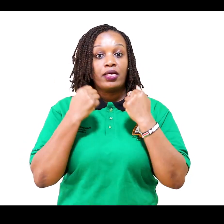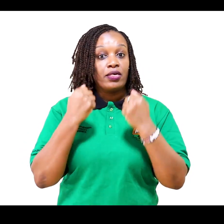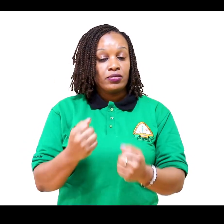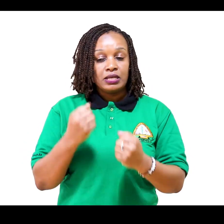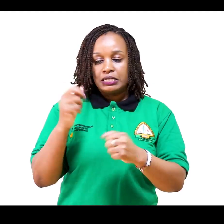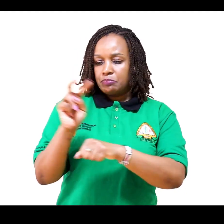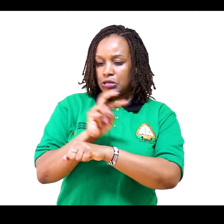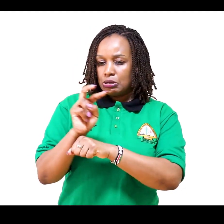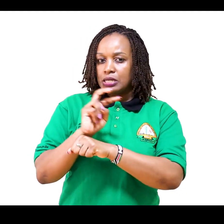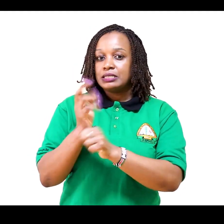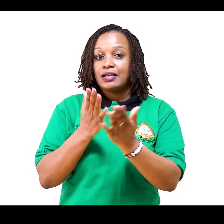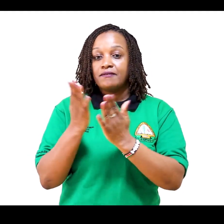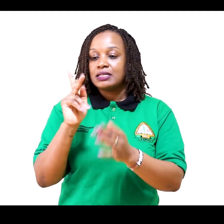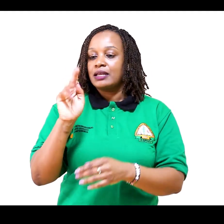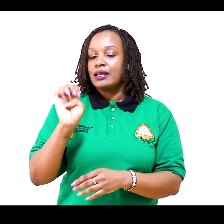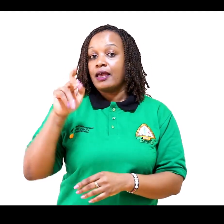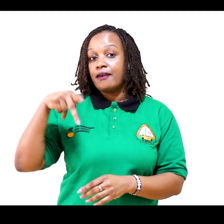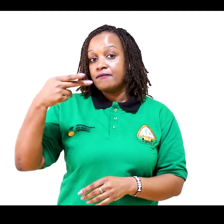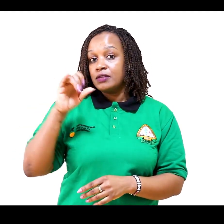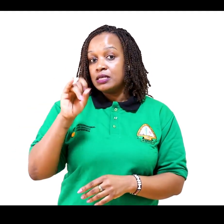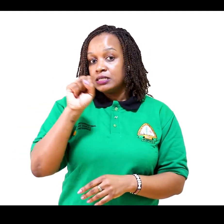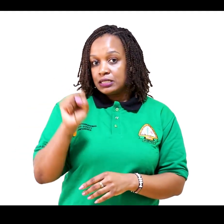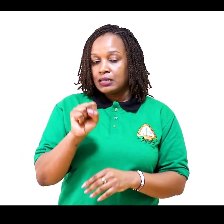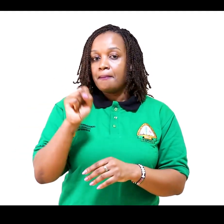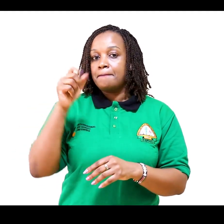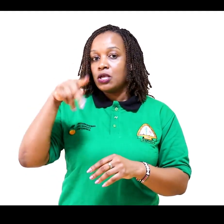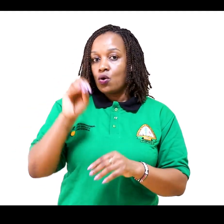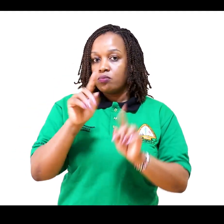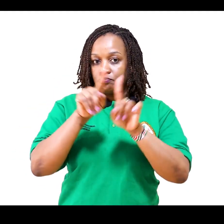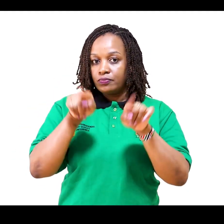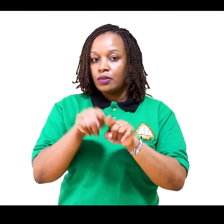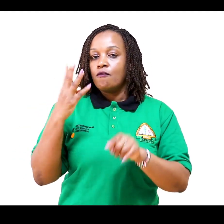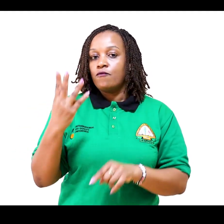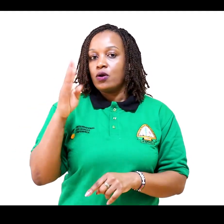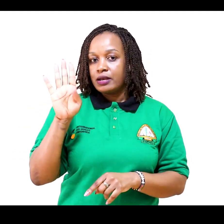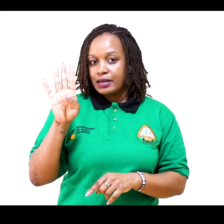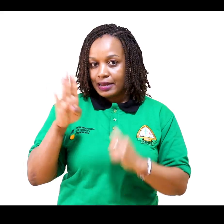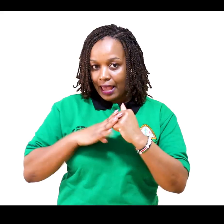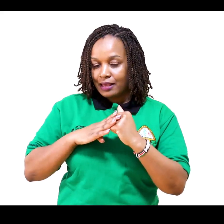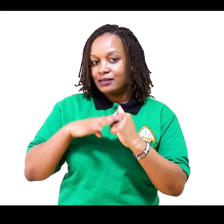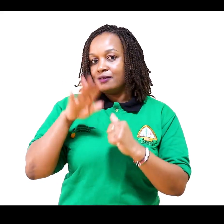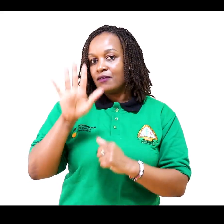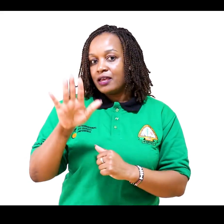wa afya ya mimea Kenya, KEPHIS, SLP